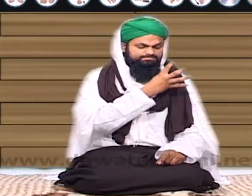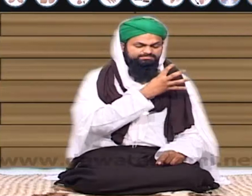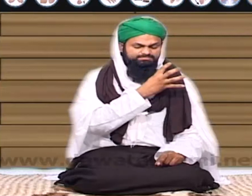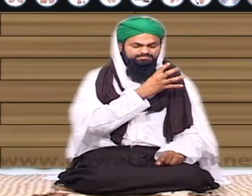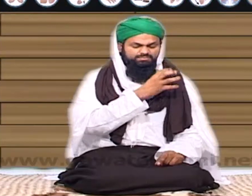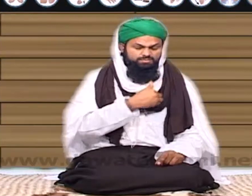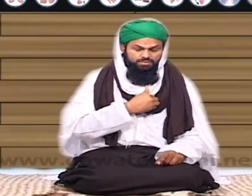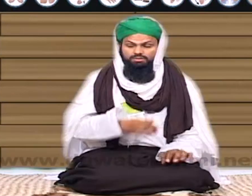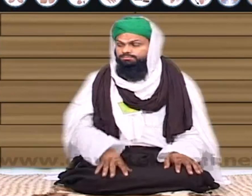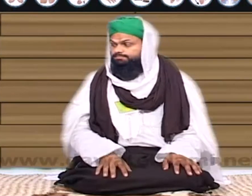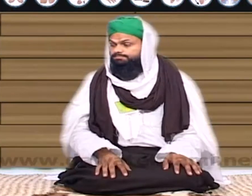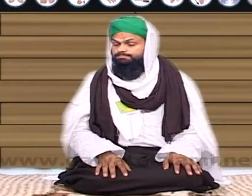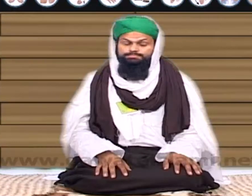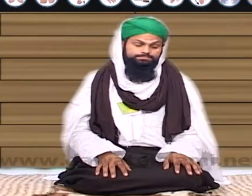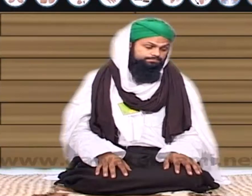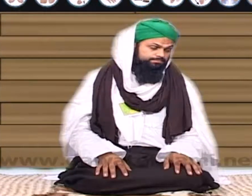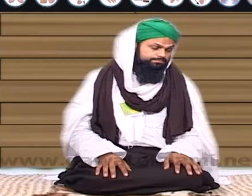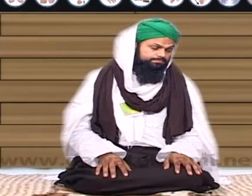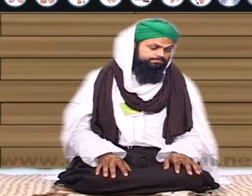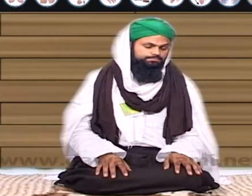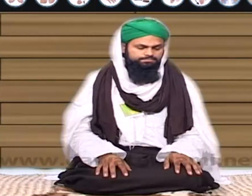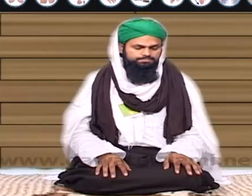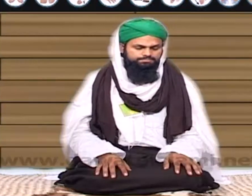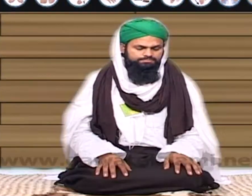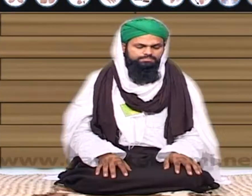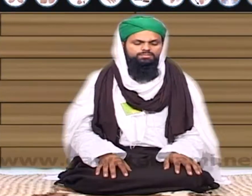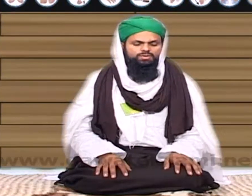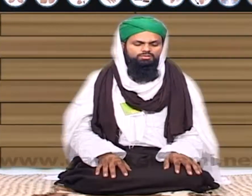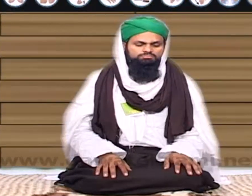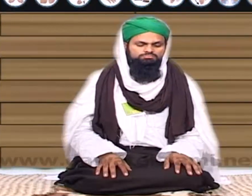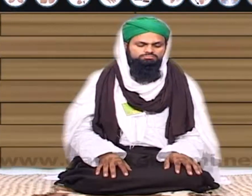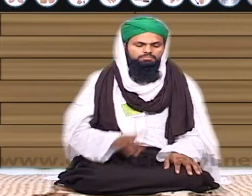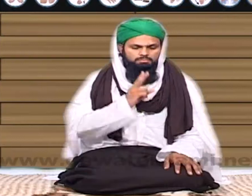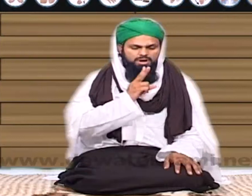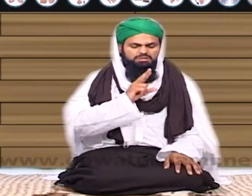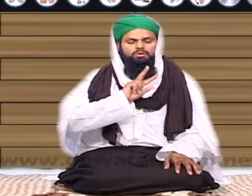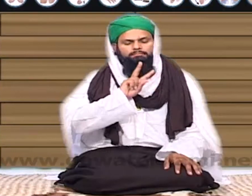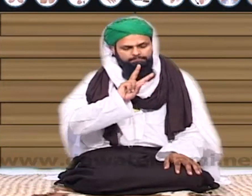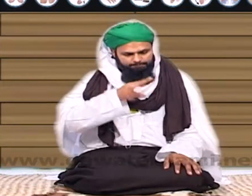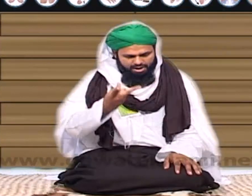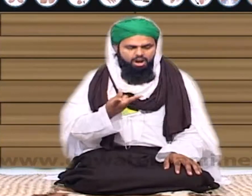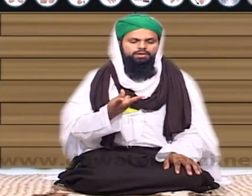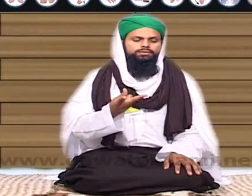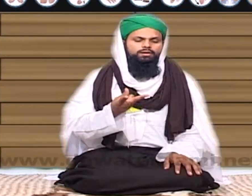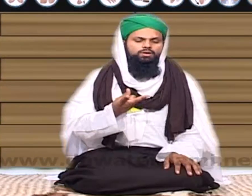نو لفٹ، ناگواری کے آثار چہرے پر پیدا کرے، ادھر ادھر دیکھنے لگے، بات کو پلٹنے کی کوشش